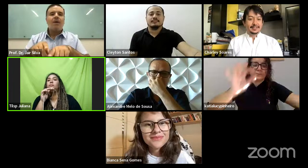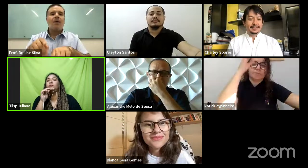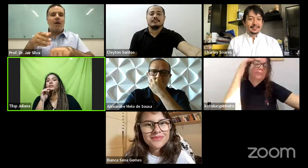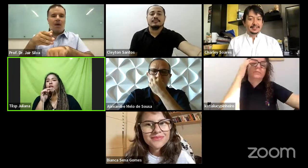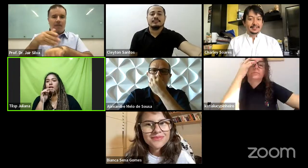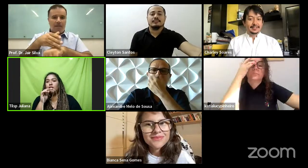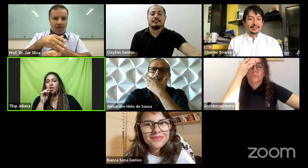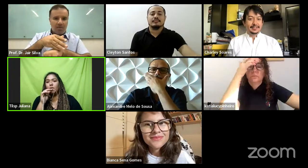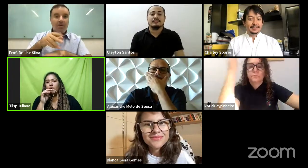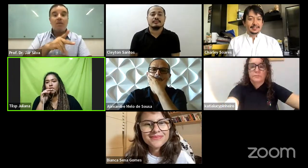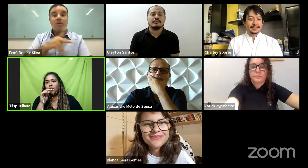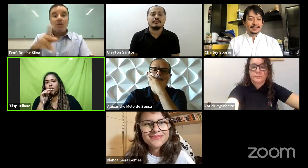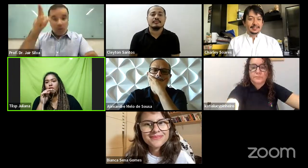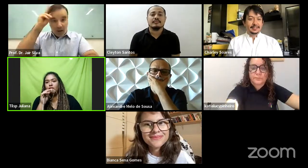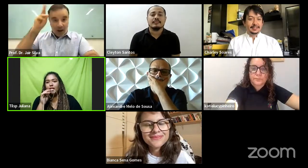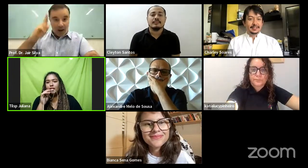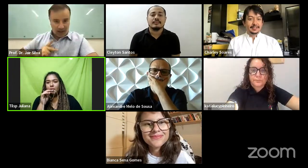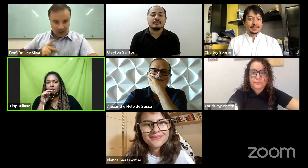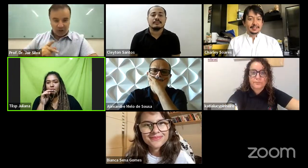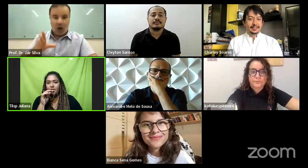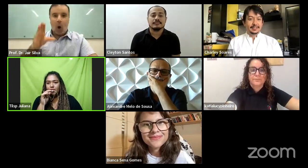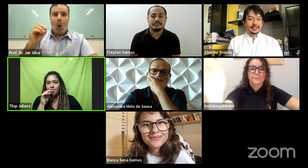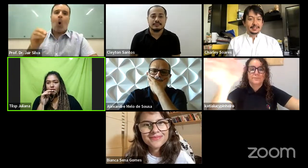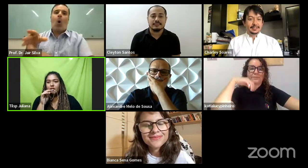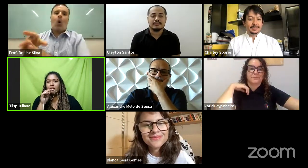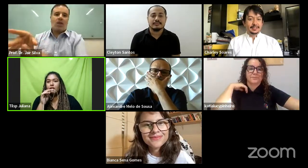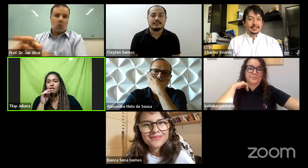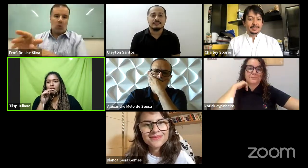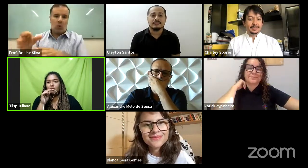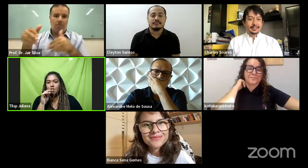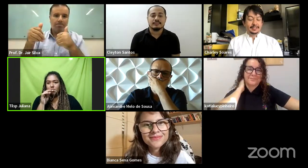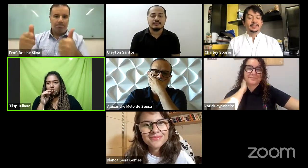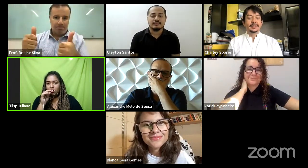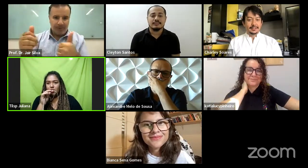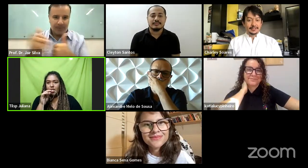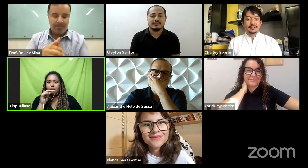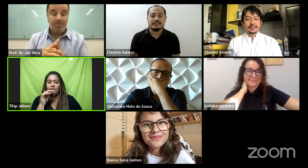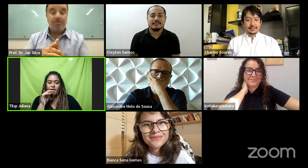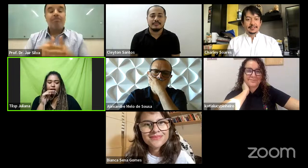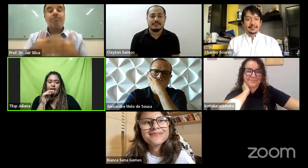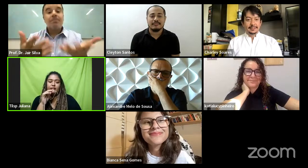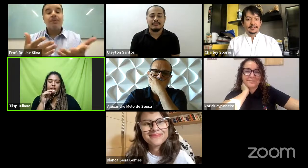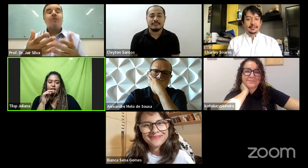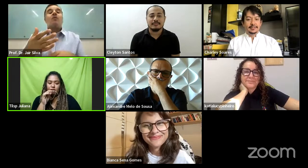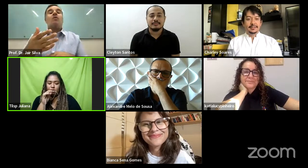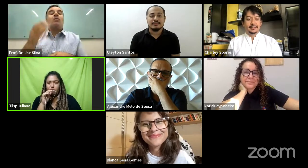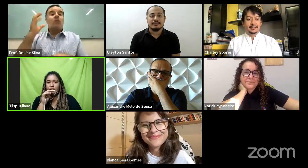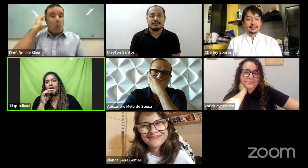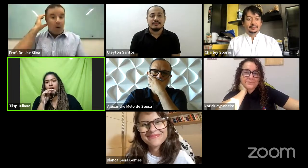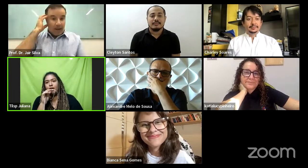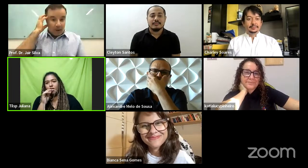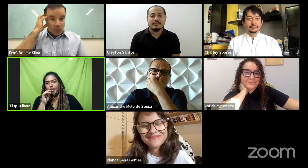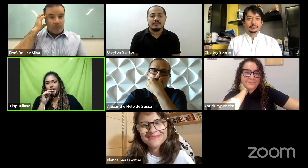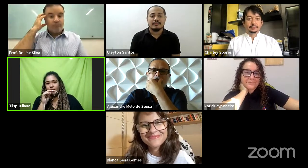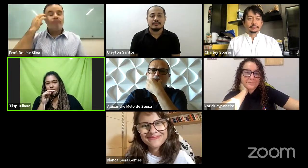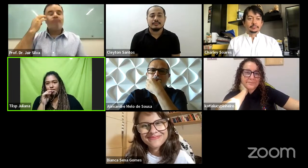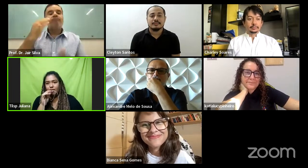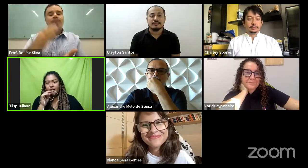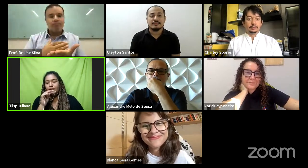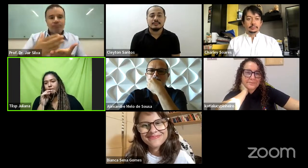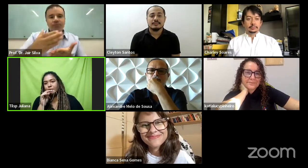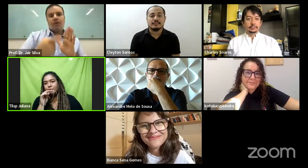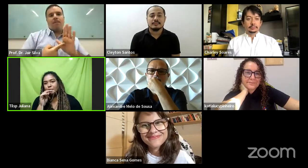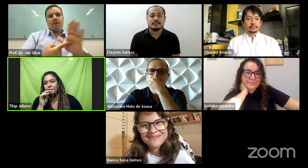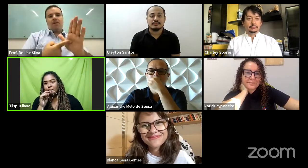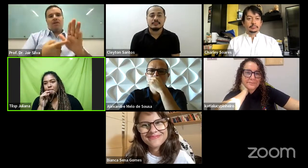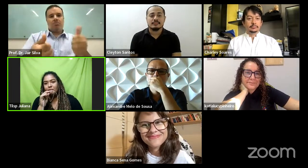UFG. Ela está como professora convidada para a mãe. E a professora Cátia Lúcia é a co-orientadora